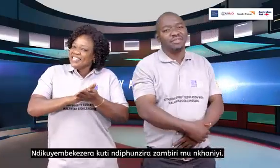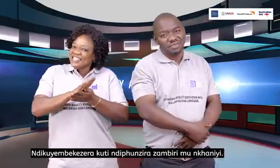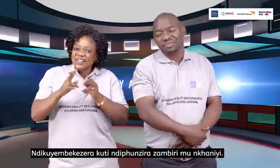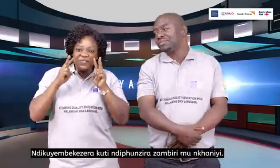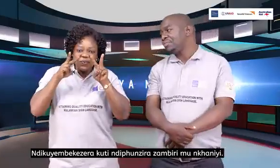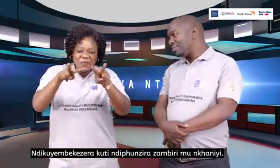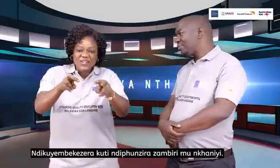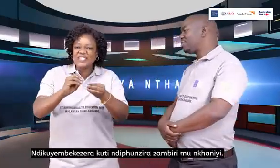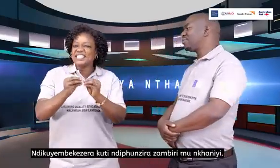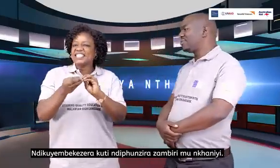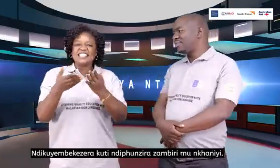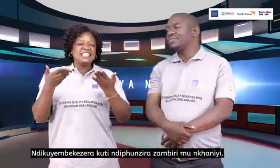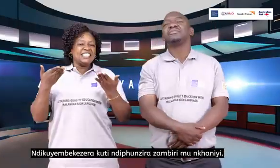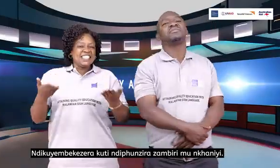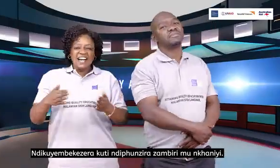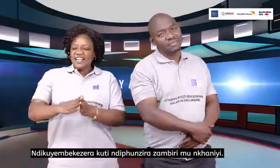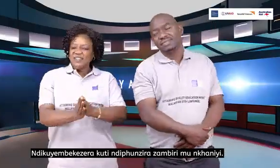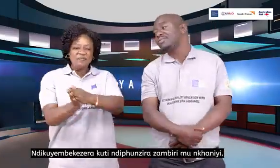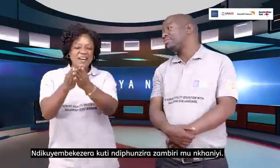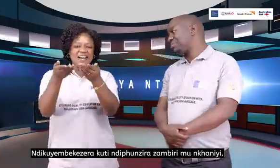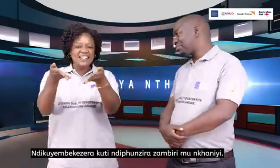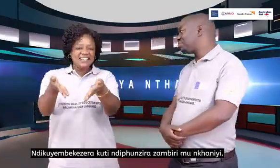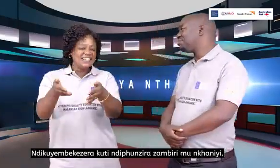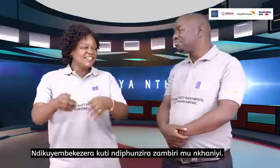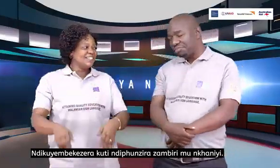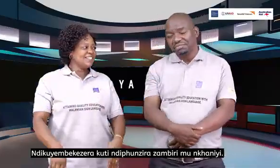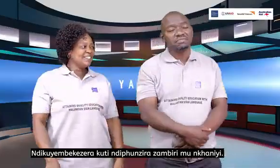Ndikuyembekezera kuti ndiphunzira zambiri mu nkhaniyi.